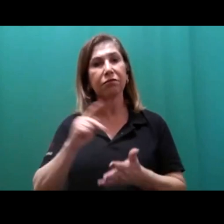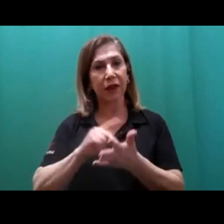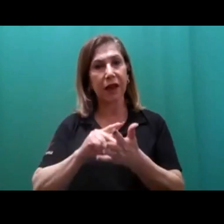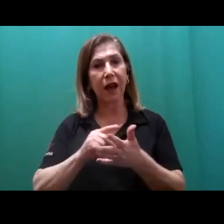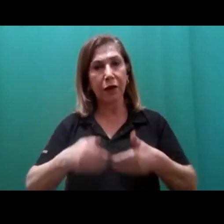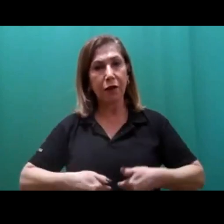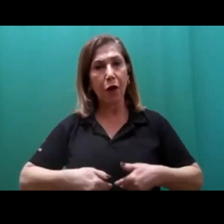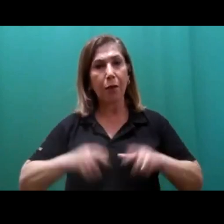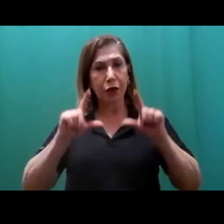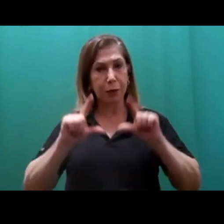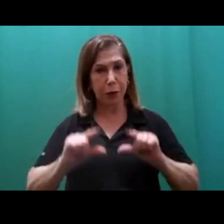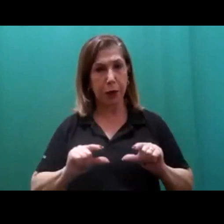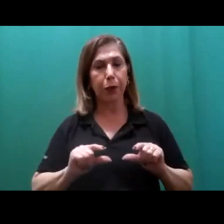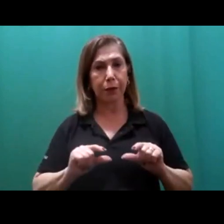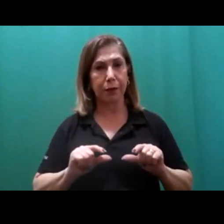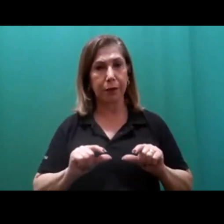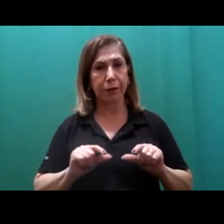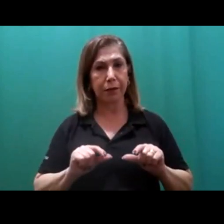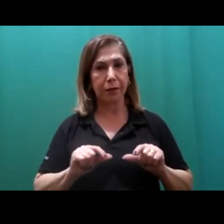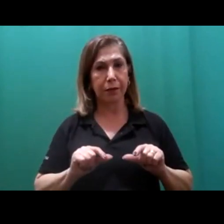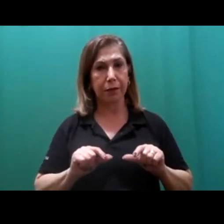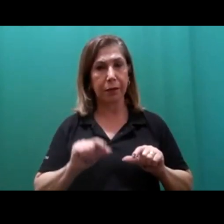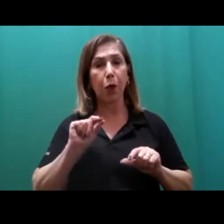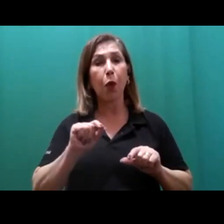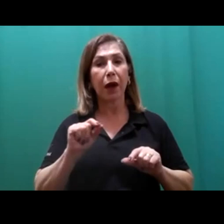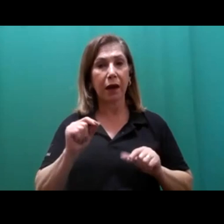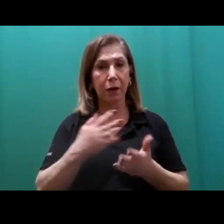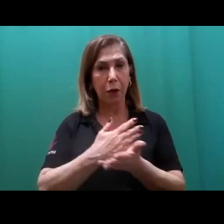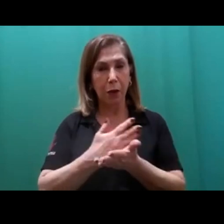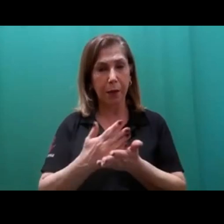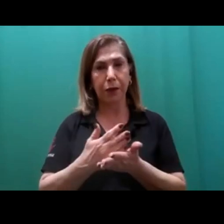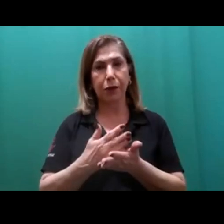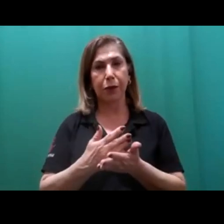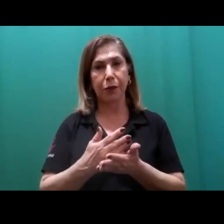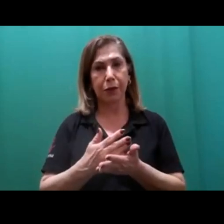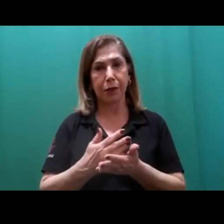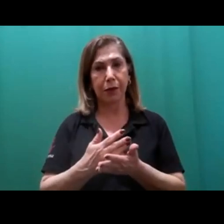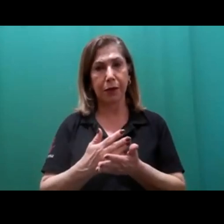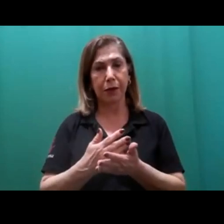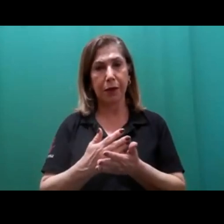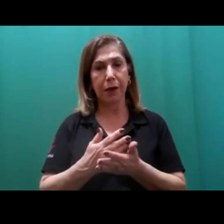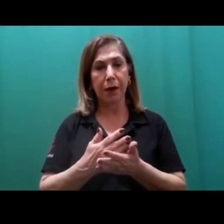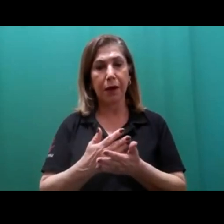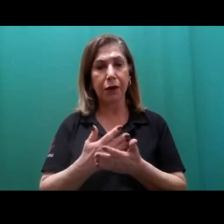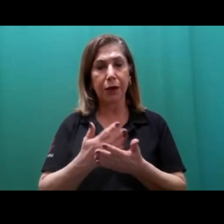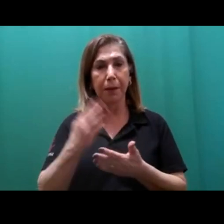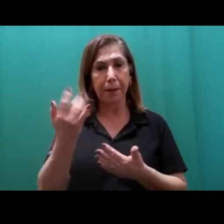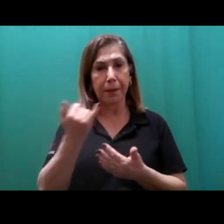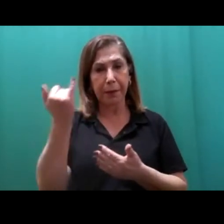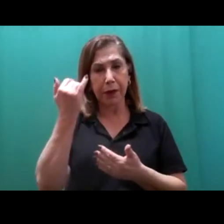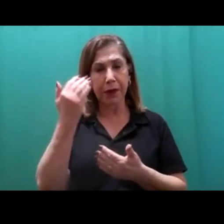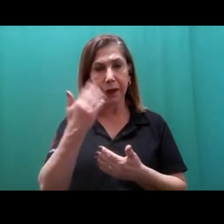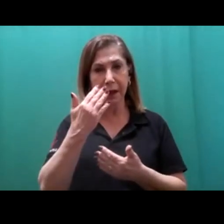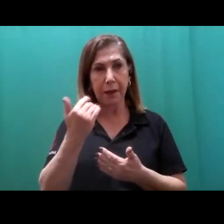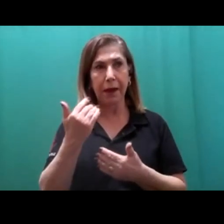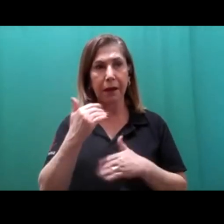tem um descompasso. Porque o que foi inserido na questão de soberania alimentar, de segurança alimentar, de construção